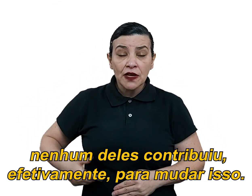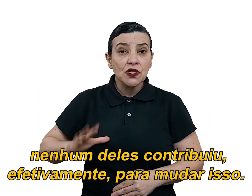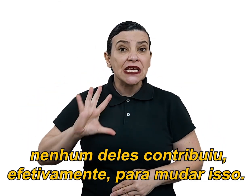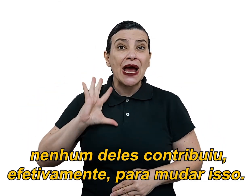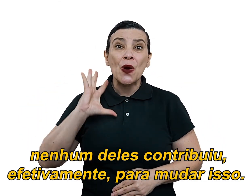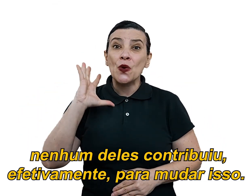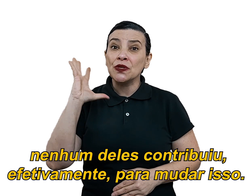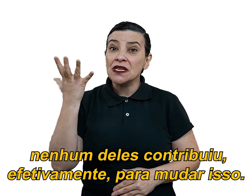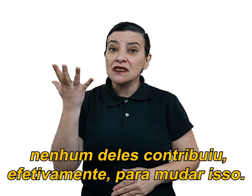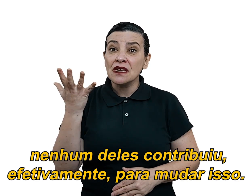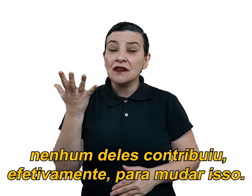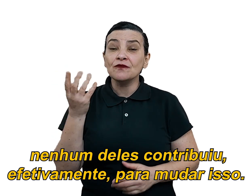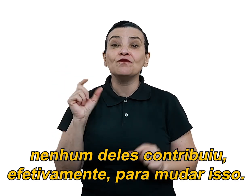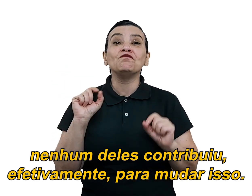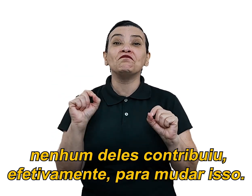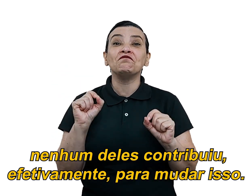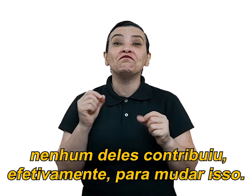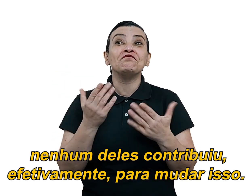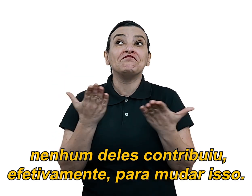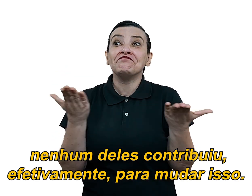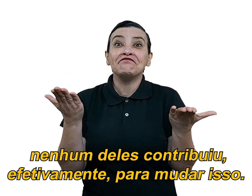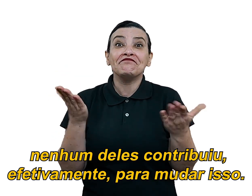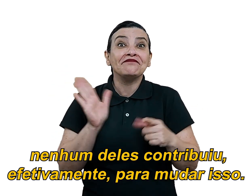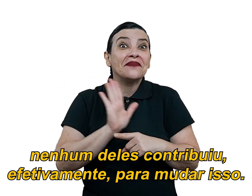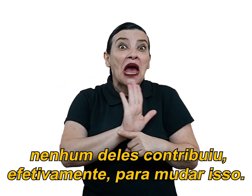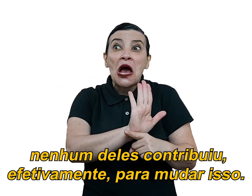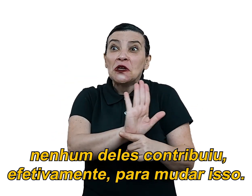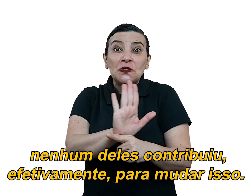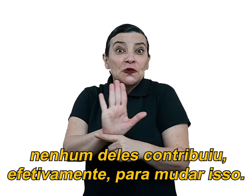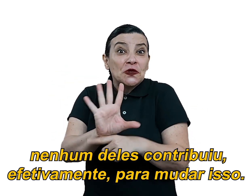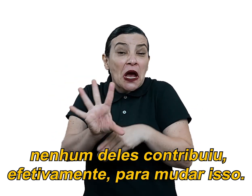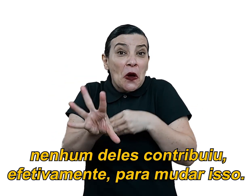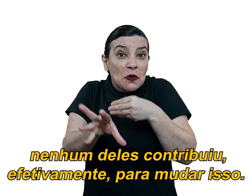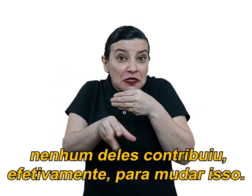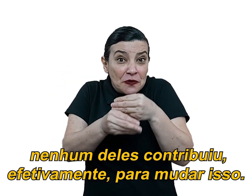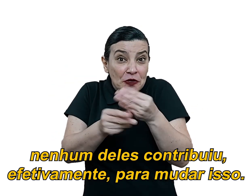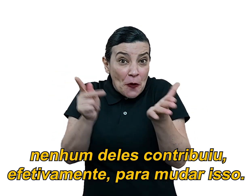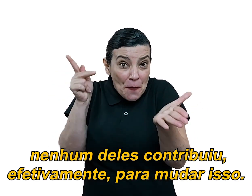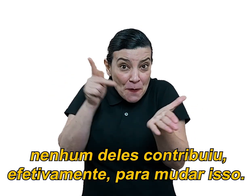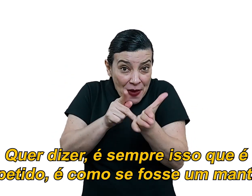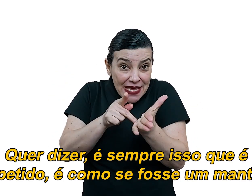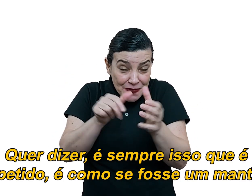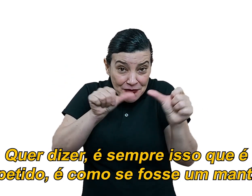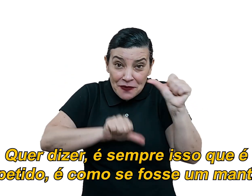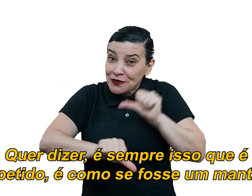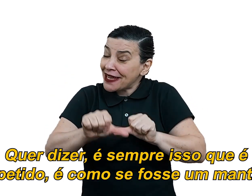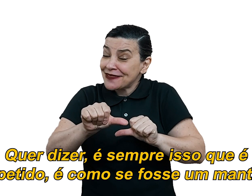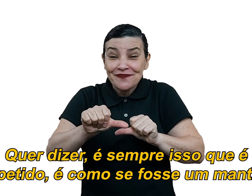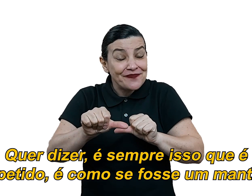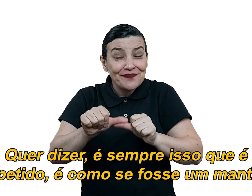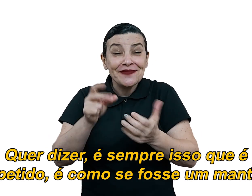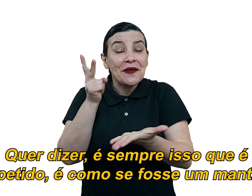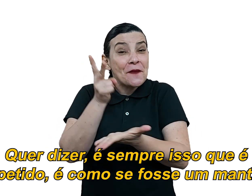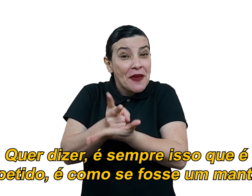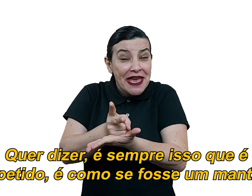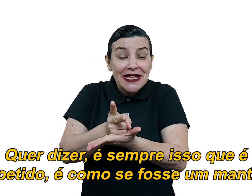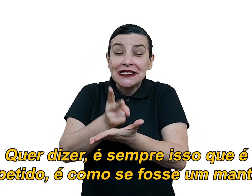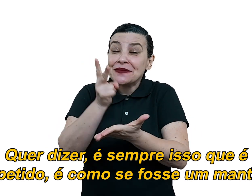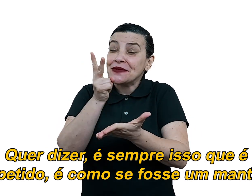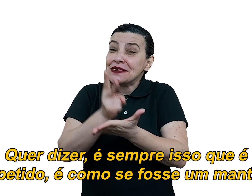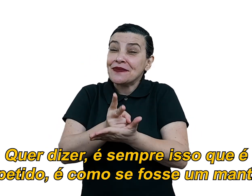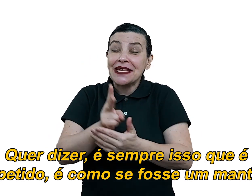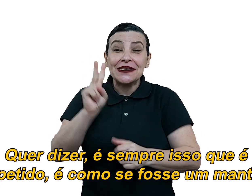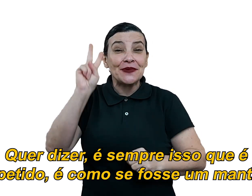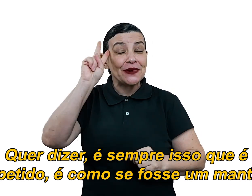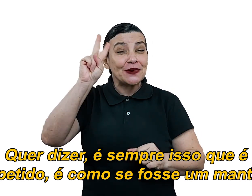aconteceram, nenhum deles contribuiu efetivamente para mudar isso. Quer dizer, é sempre isso que